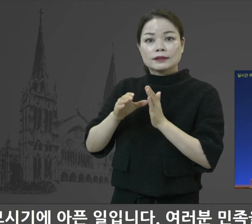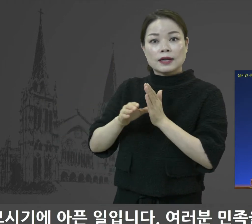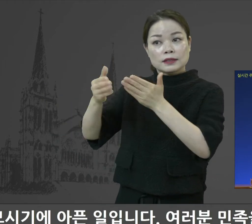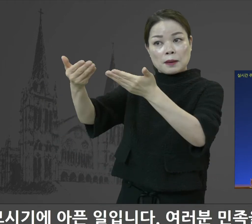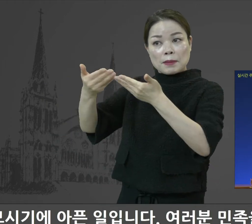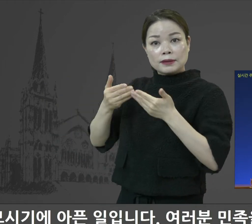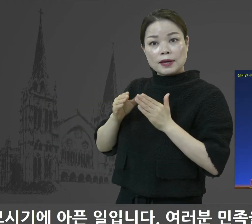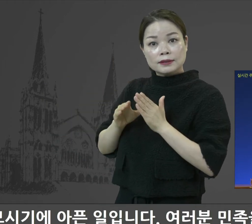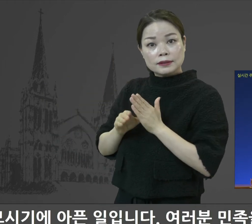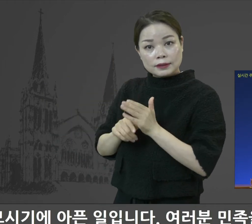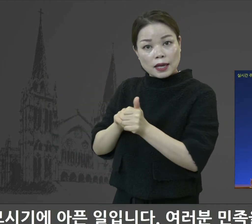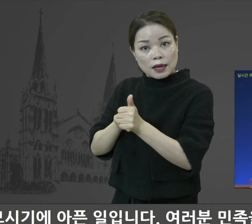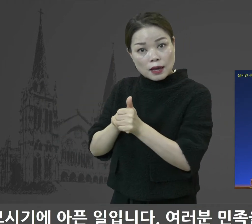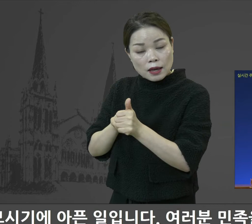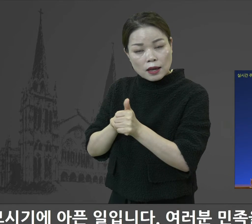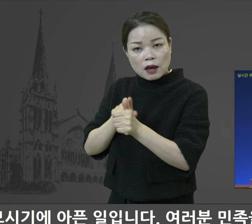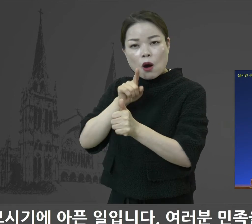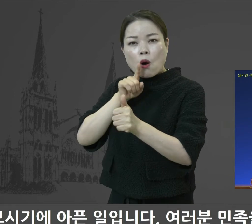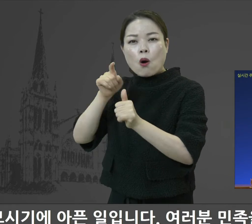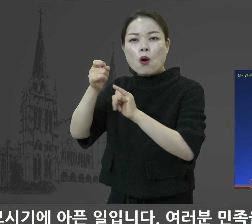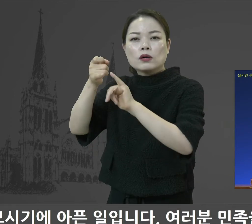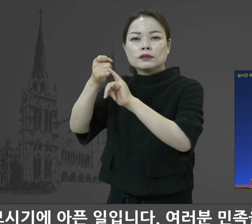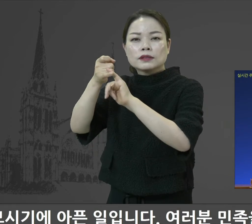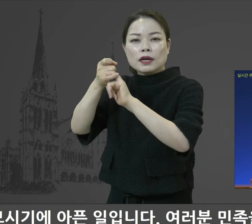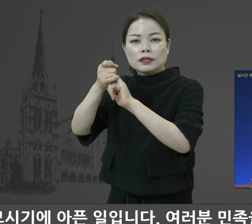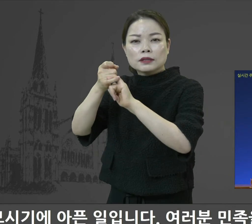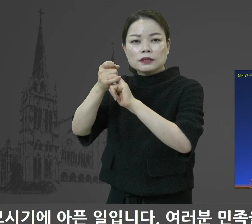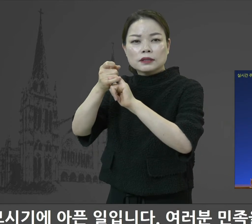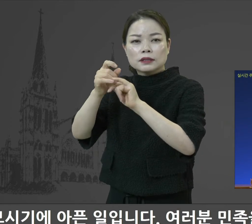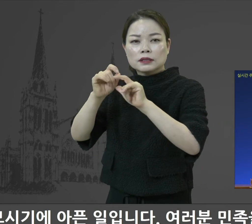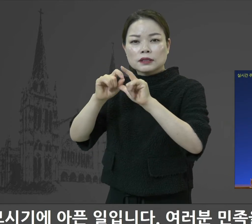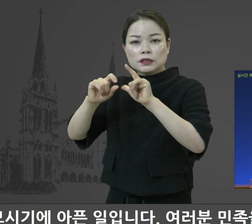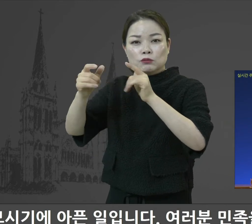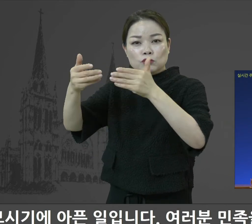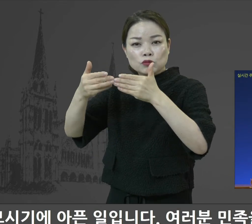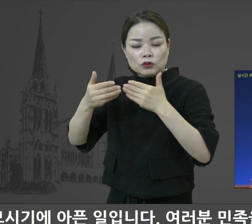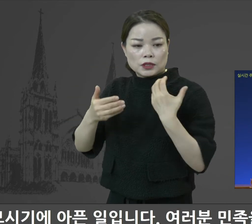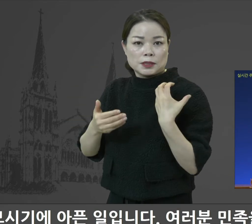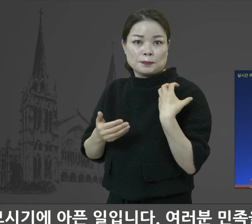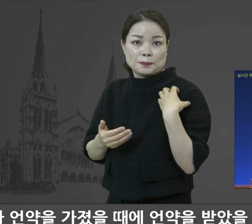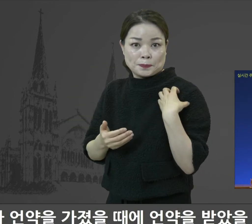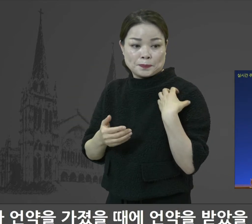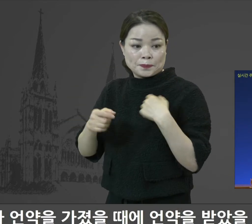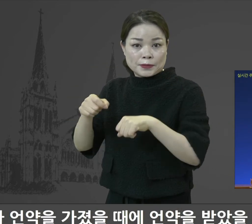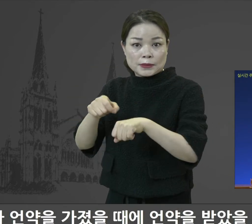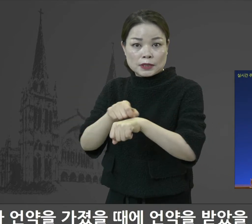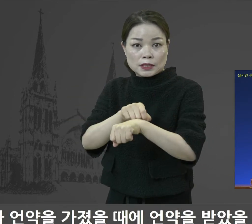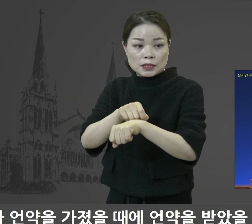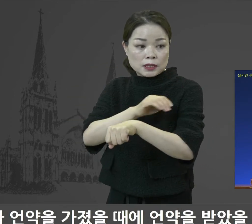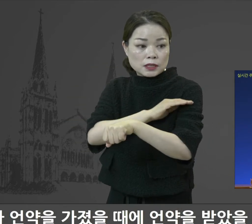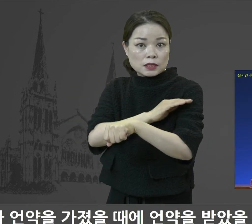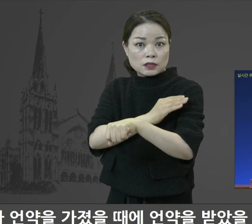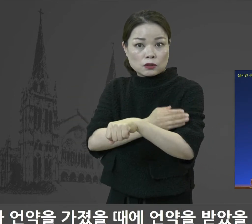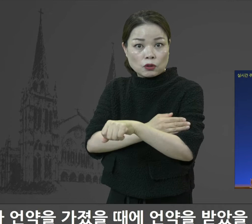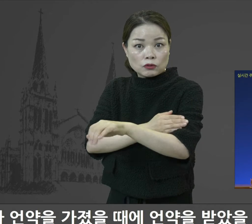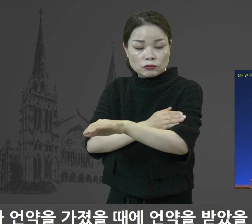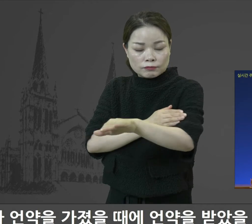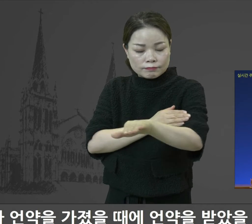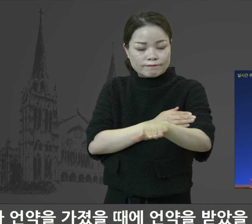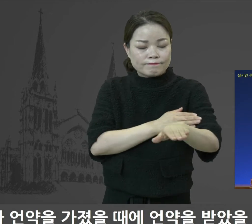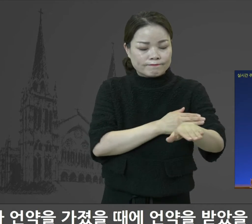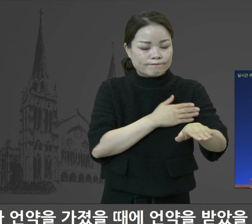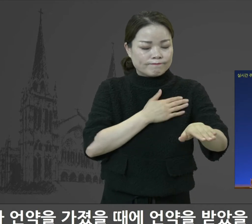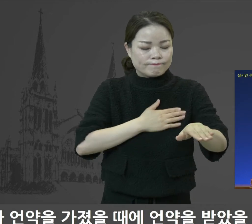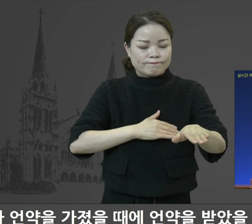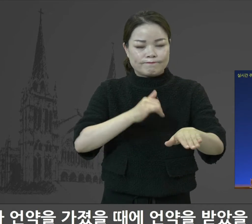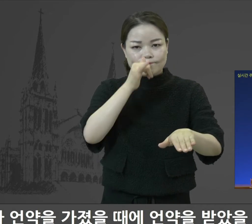받았을 때, 그때 그 언약의 일부로 주어진 임무고 특권이라는 사실을 우리가